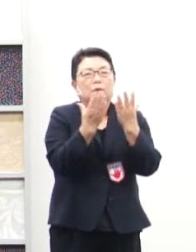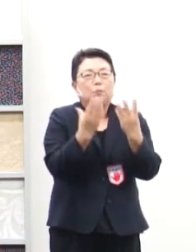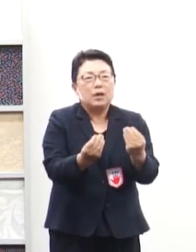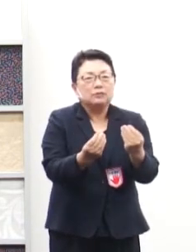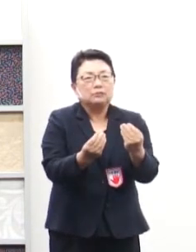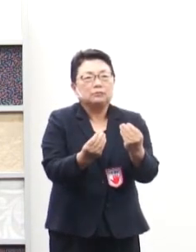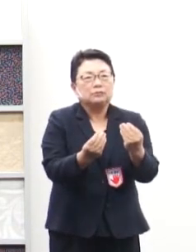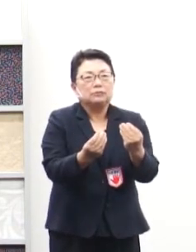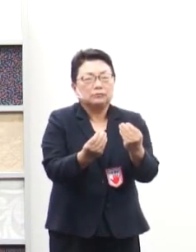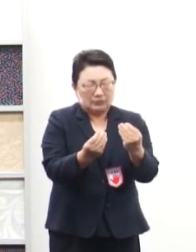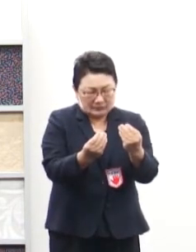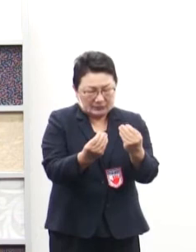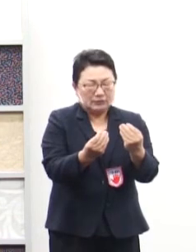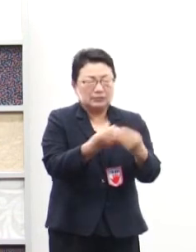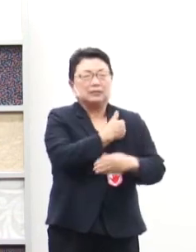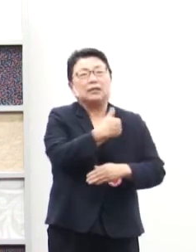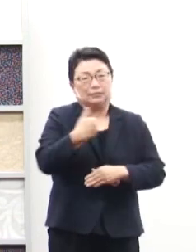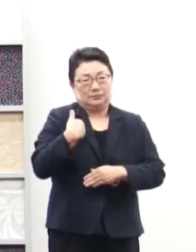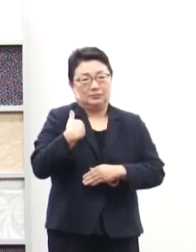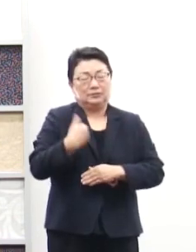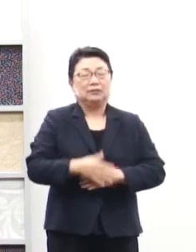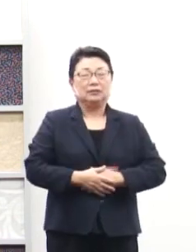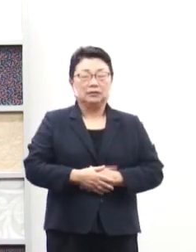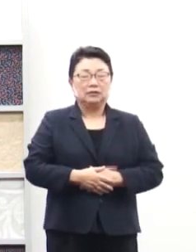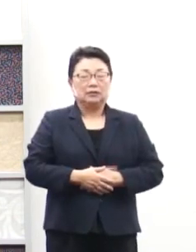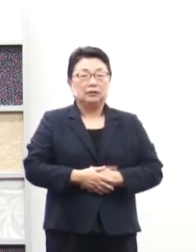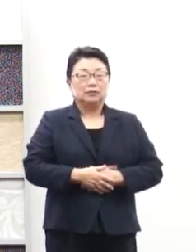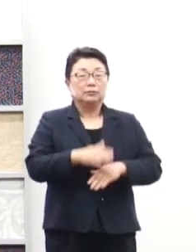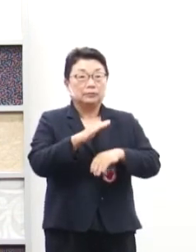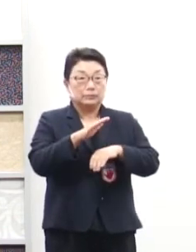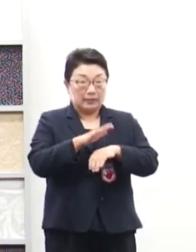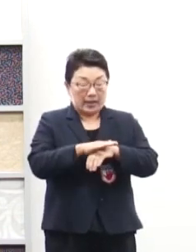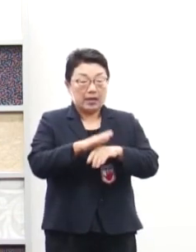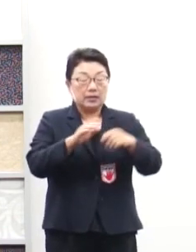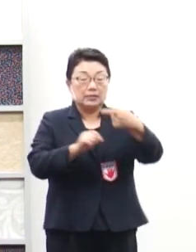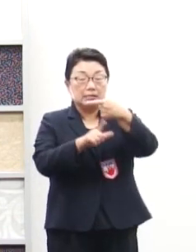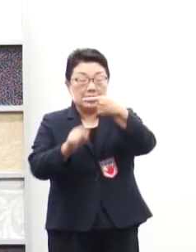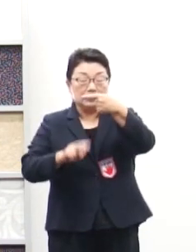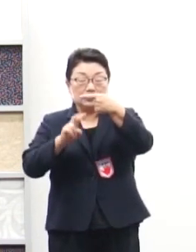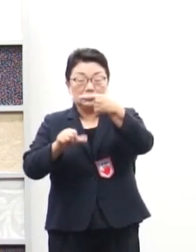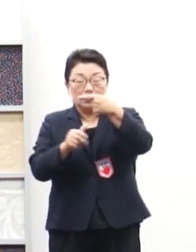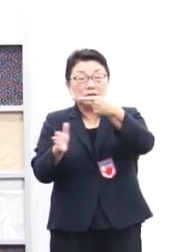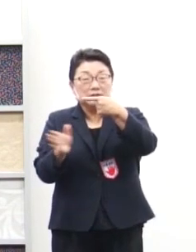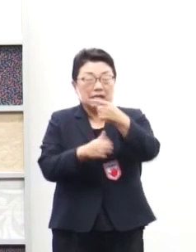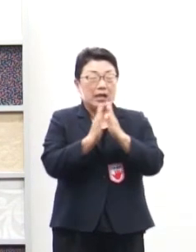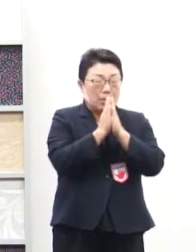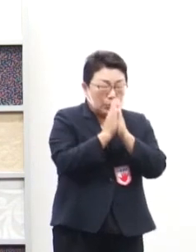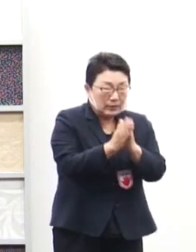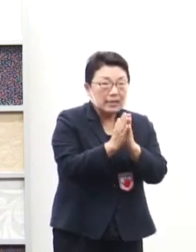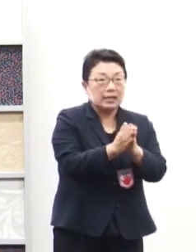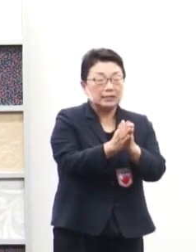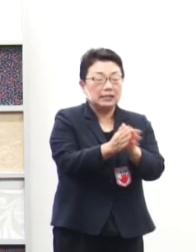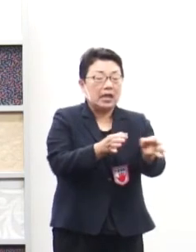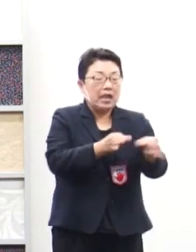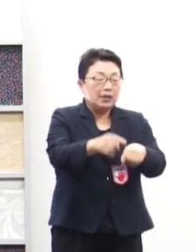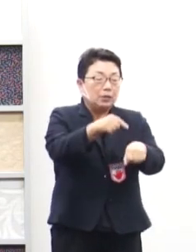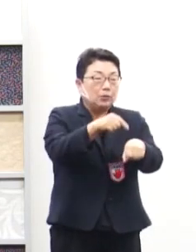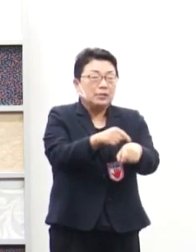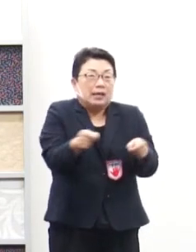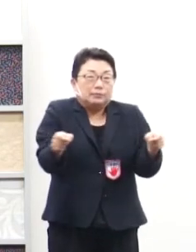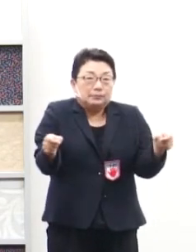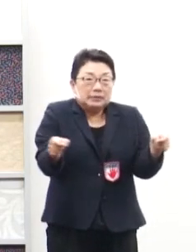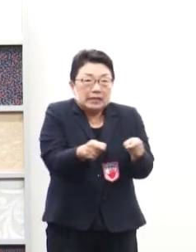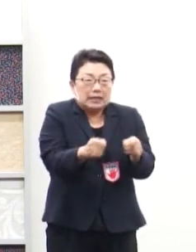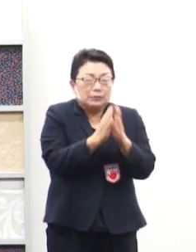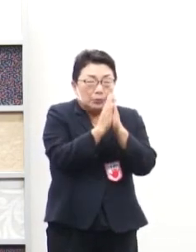整ったものと、認識をしております。このため、1月25日からお願いをしておりました、営業時間等の短